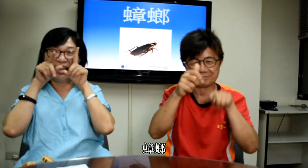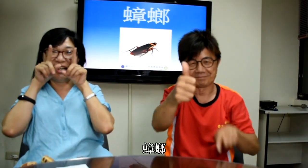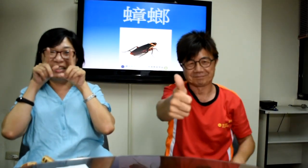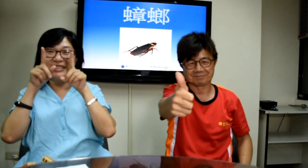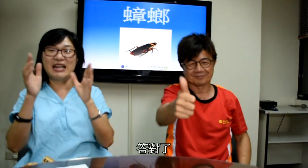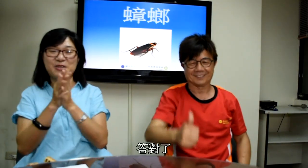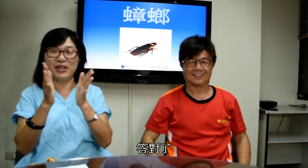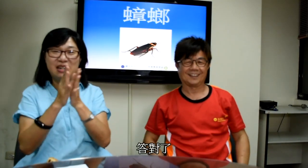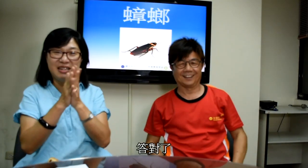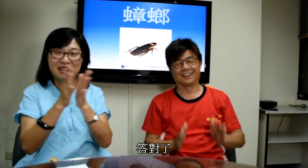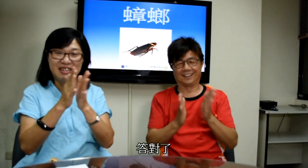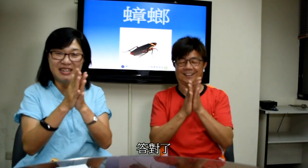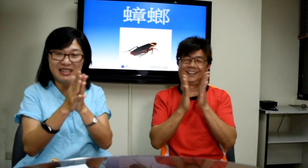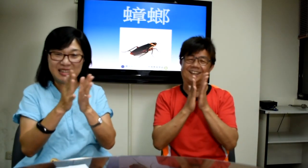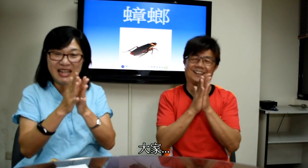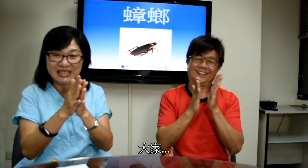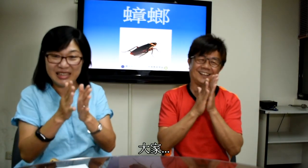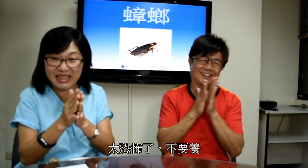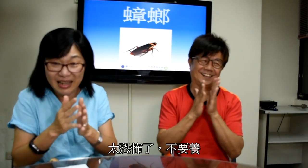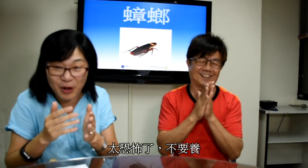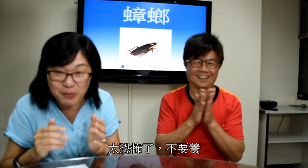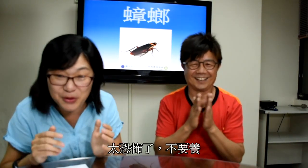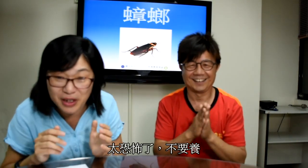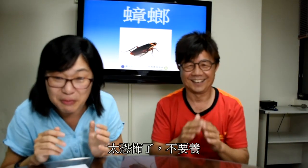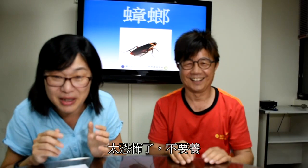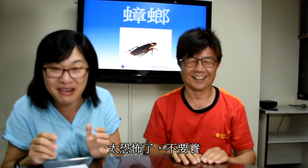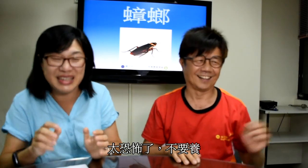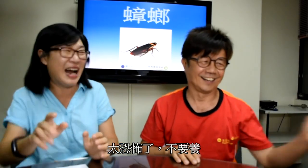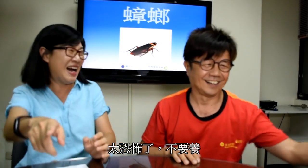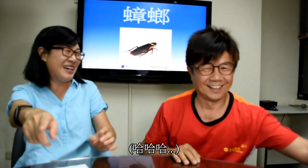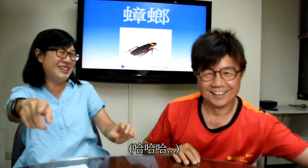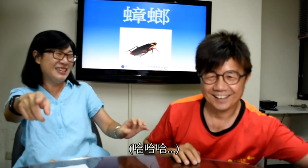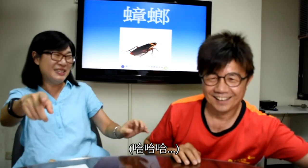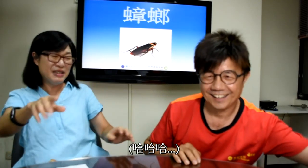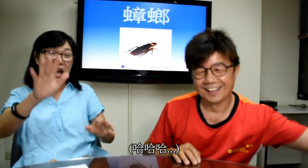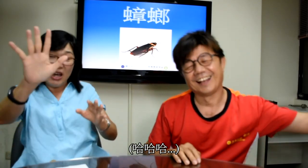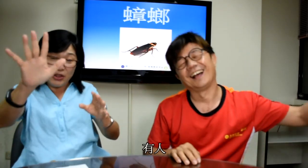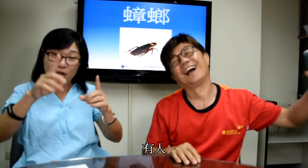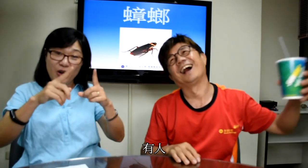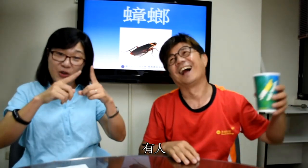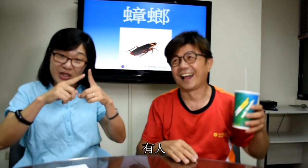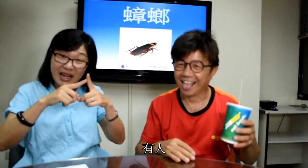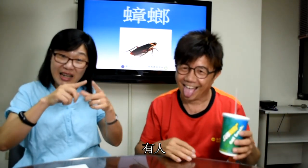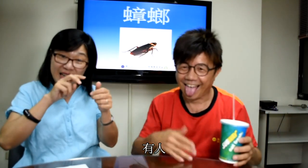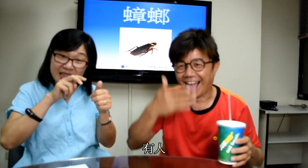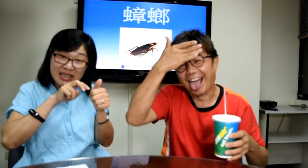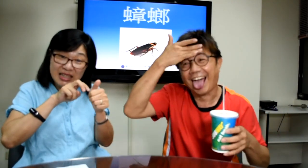蟑螂，答对了，大家太恐怖了，不要养。有人